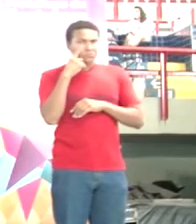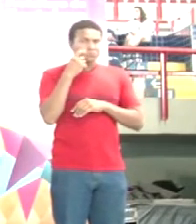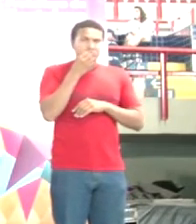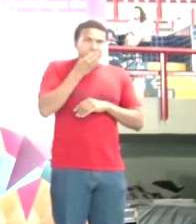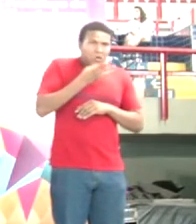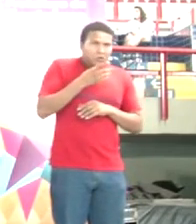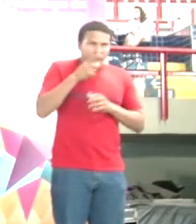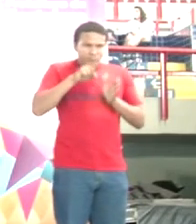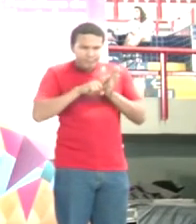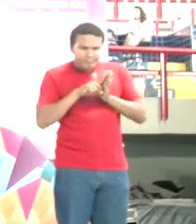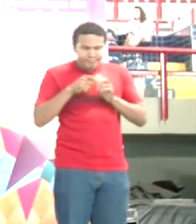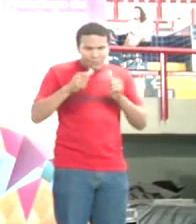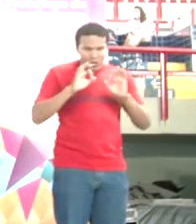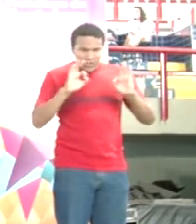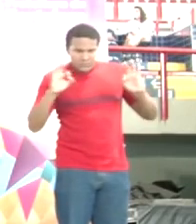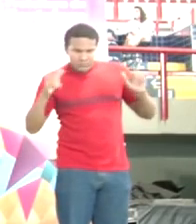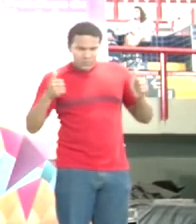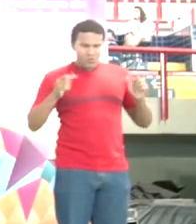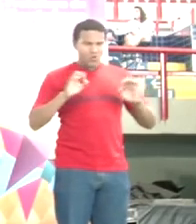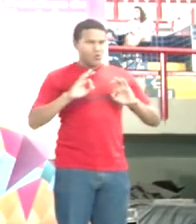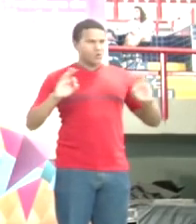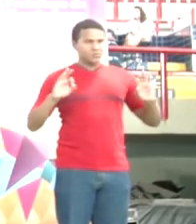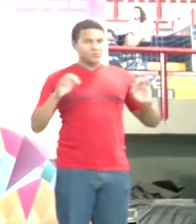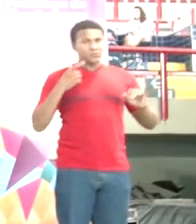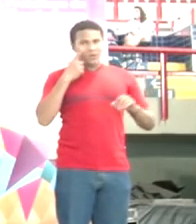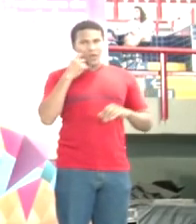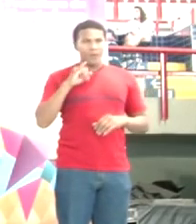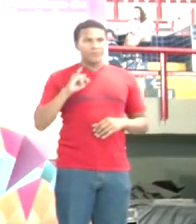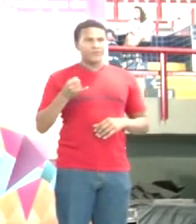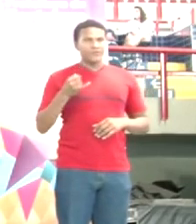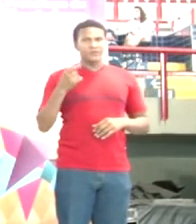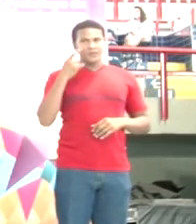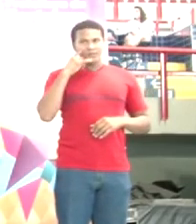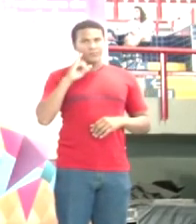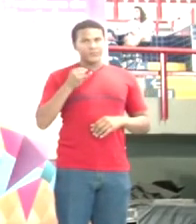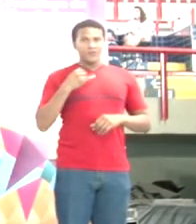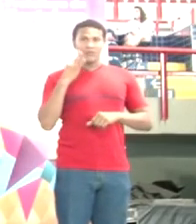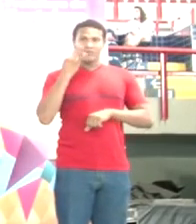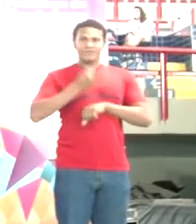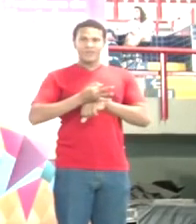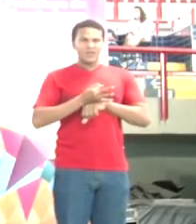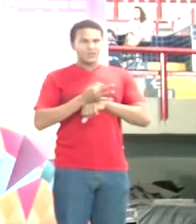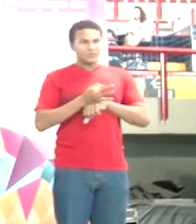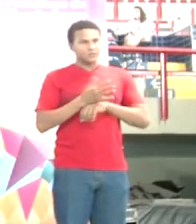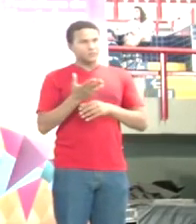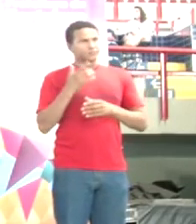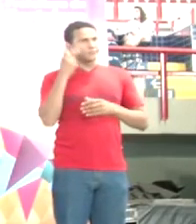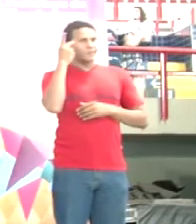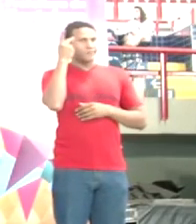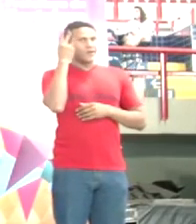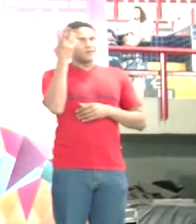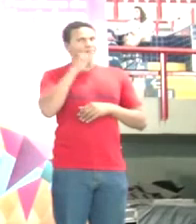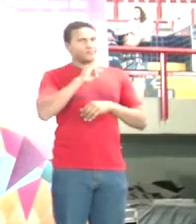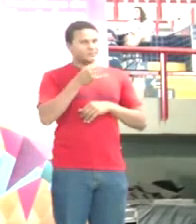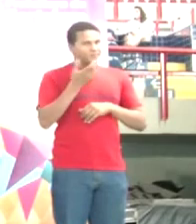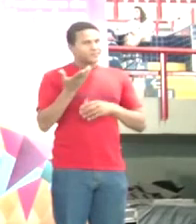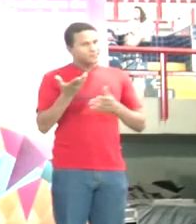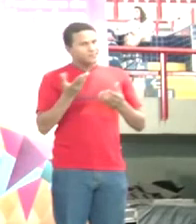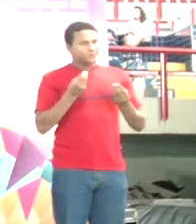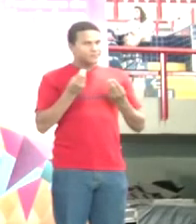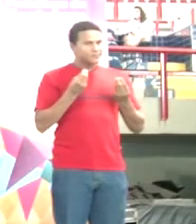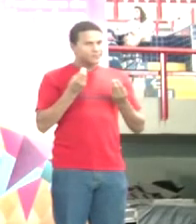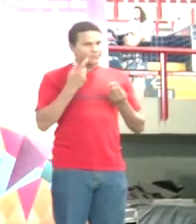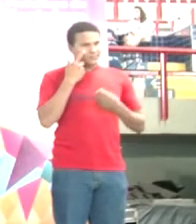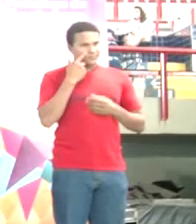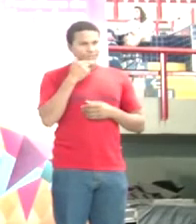semana depois, tá? Vou aproveitar, claro, já que vou para São Paulo e fazer uma fezinha nas minhas férias, né? Tirar essa distância assim, que é ir a Campo do Jordão, parece